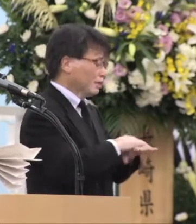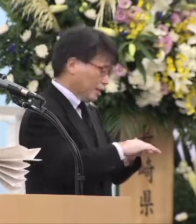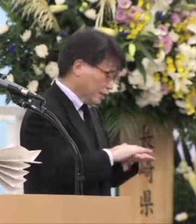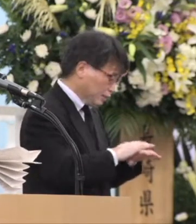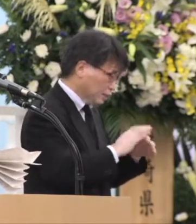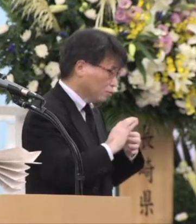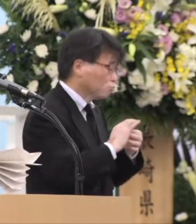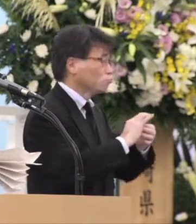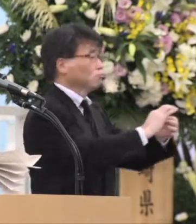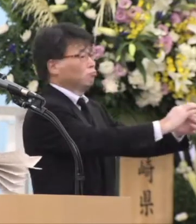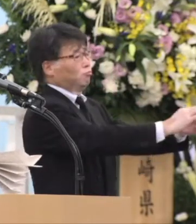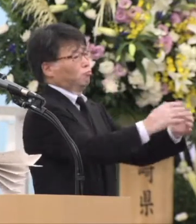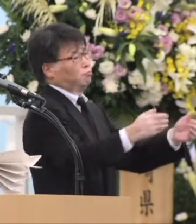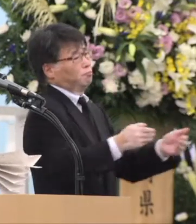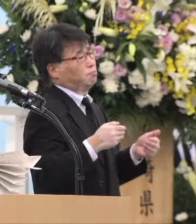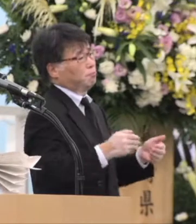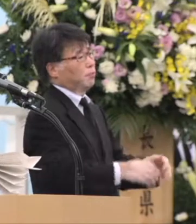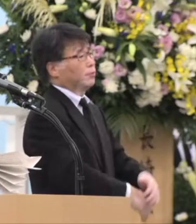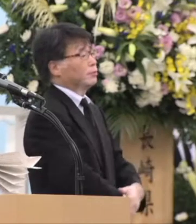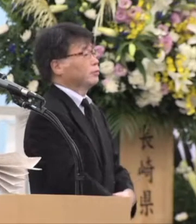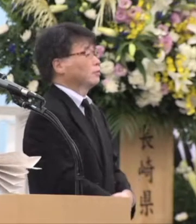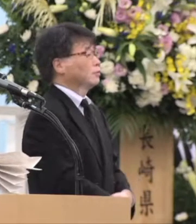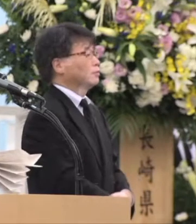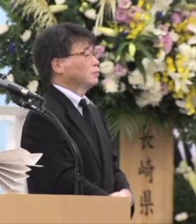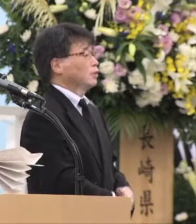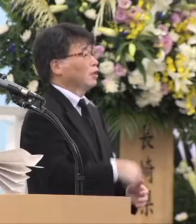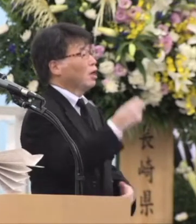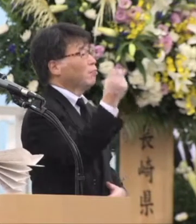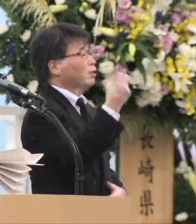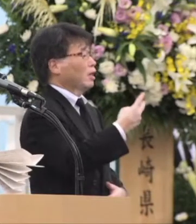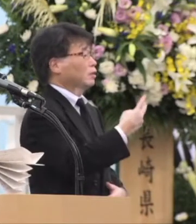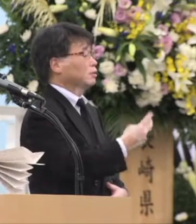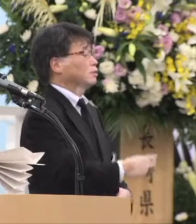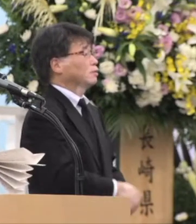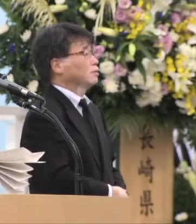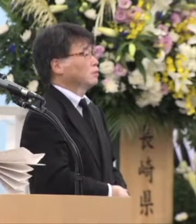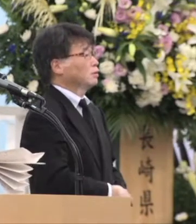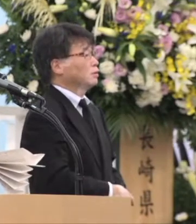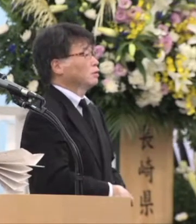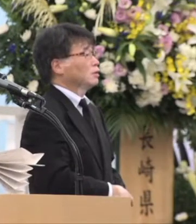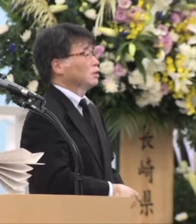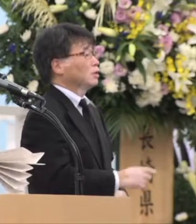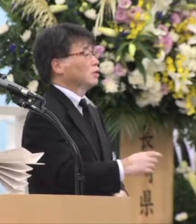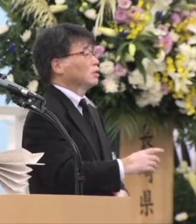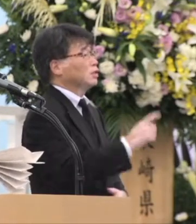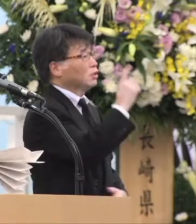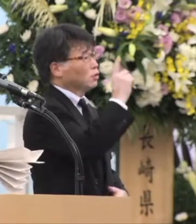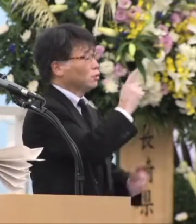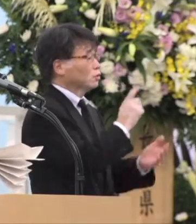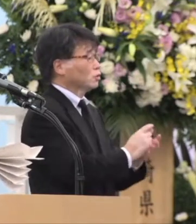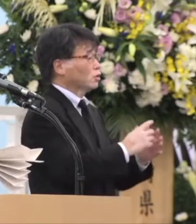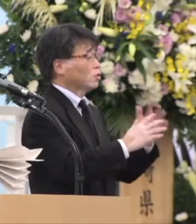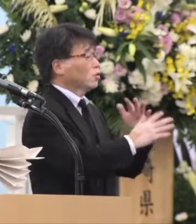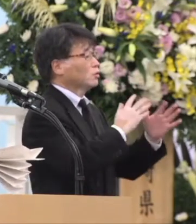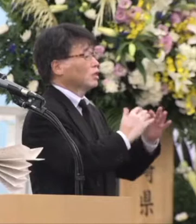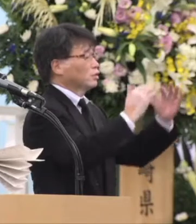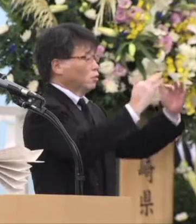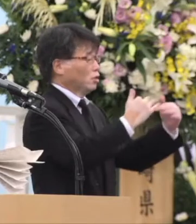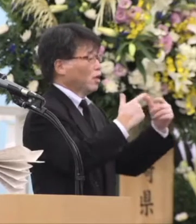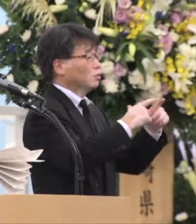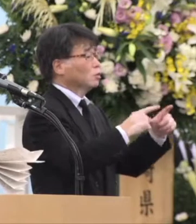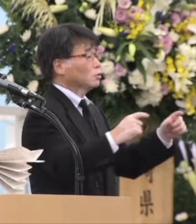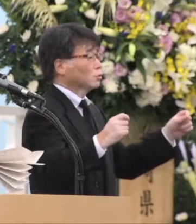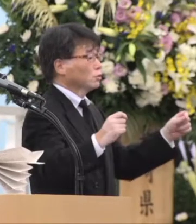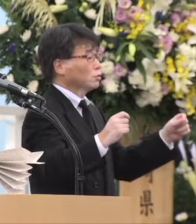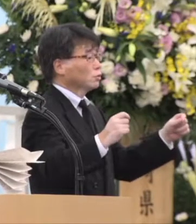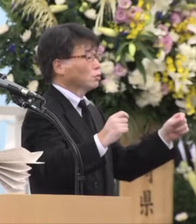ってはなりません。また、唯一の戦争被爆国として果た